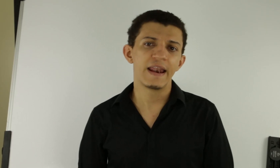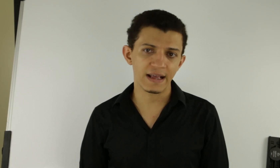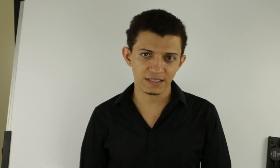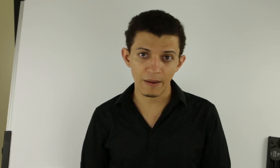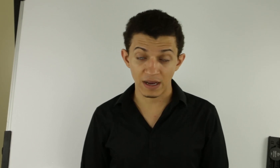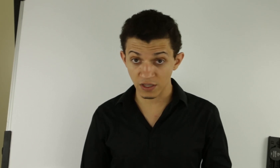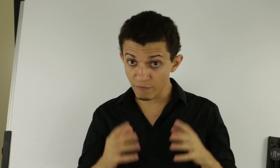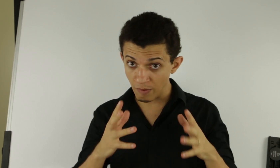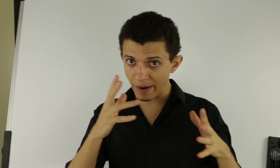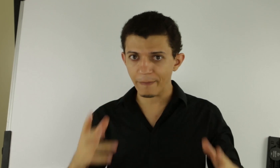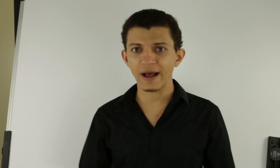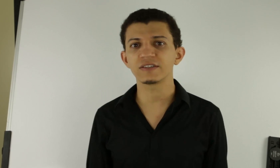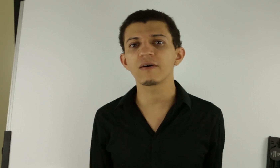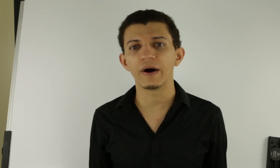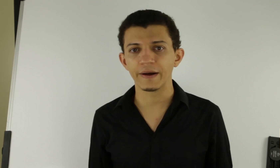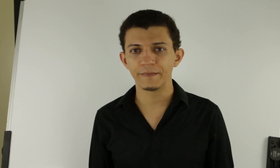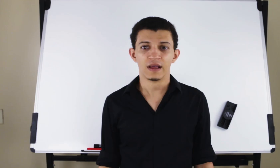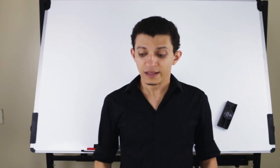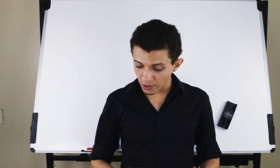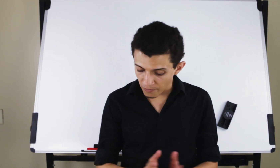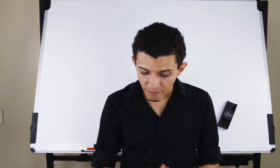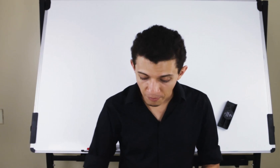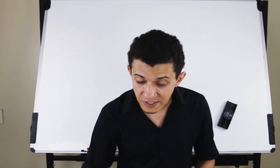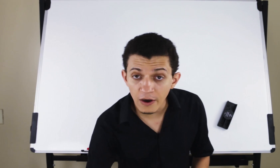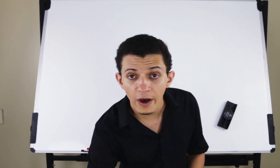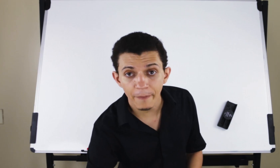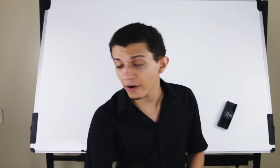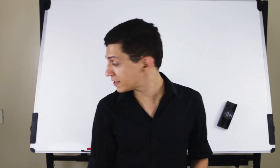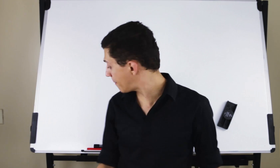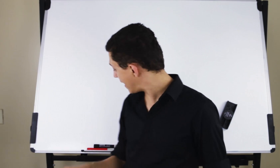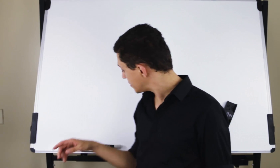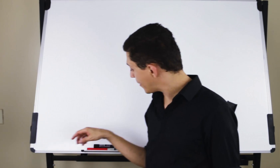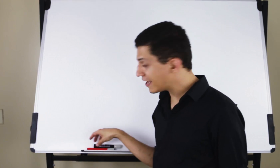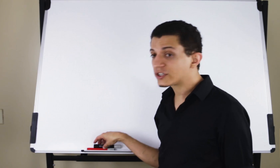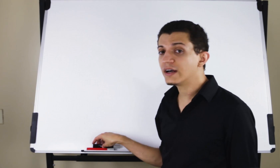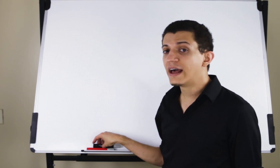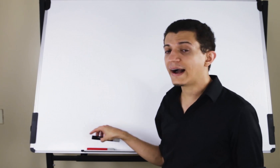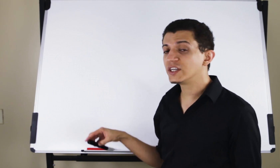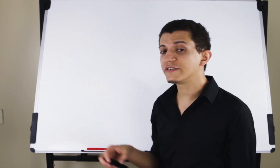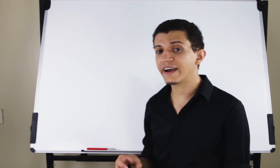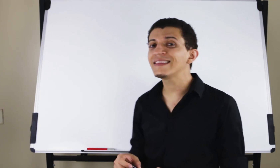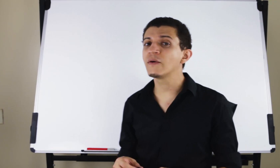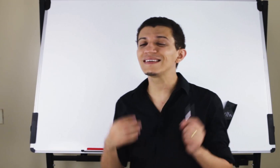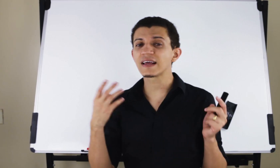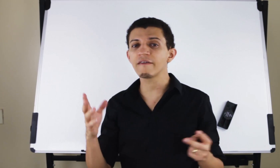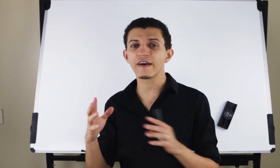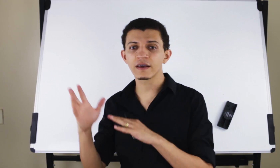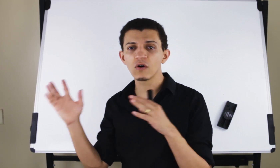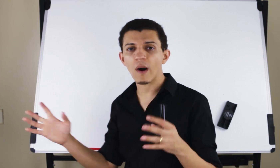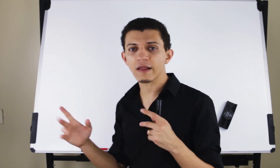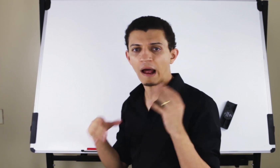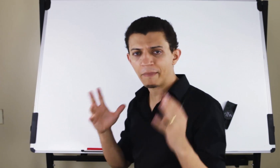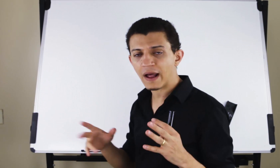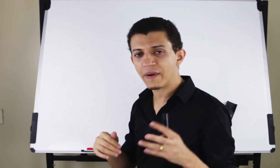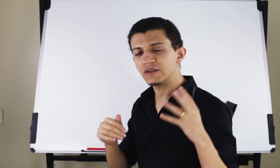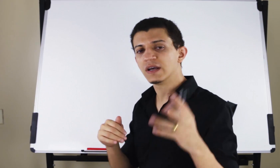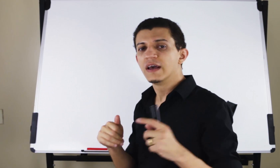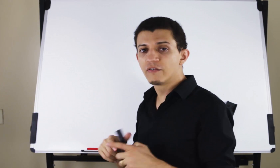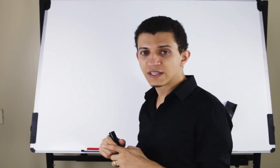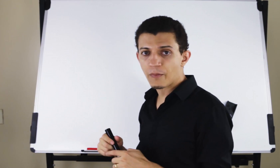nessa temática. Então vamos para a prática agora. Então vamos agora para a nossa parte prática, a gente vai então escrever aqui no quadro rapidamente, você